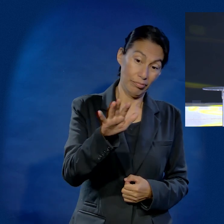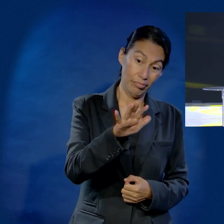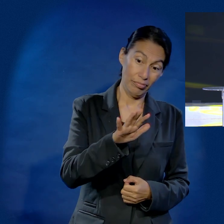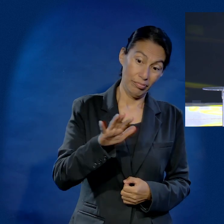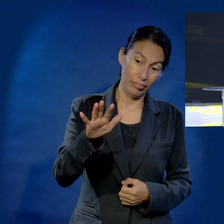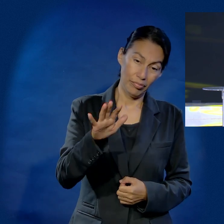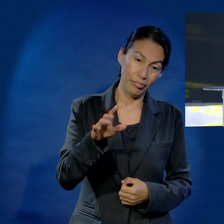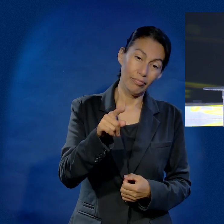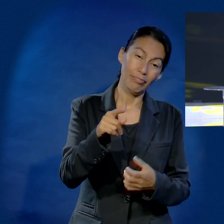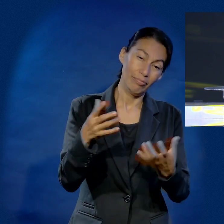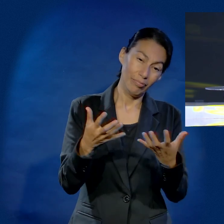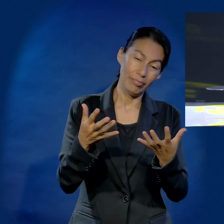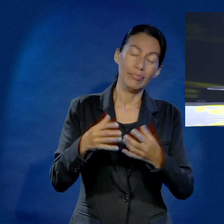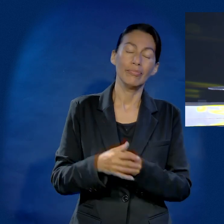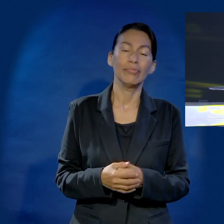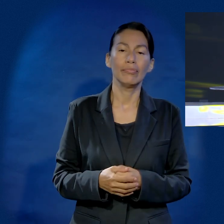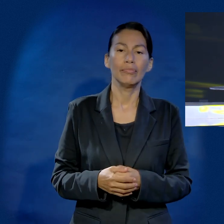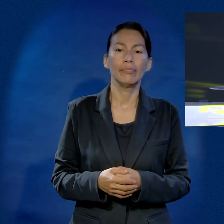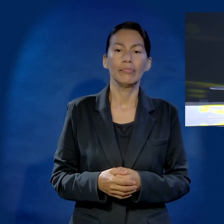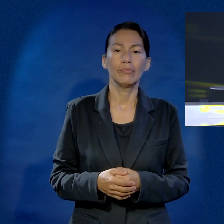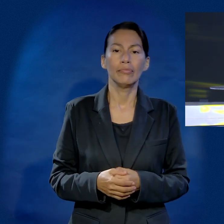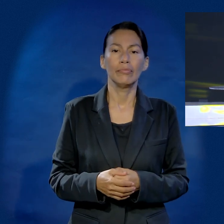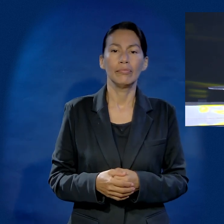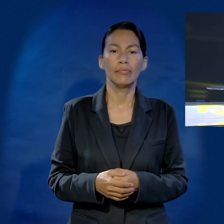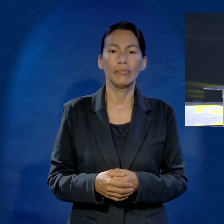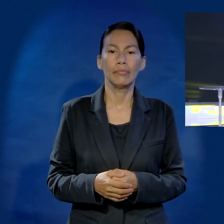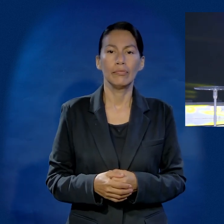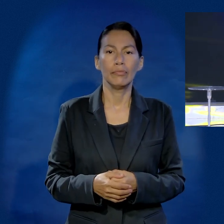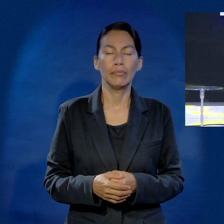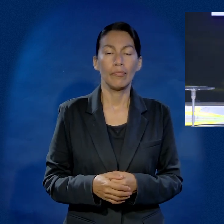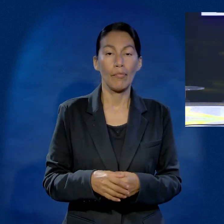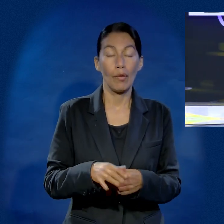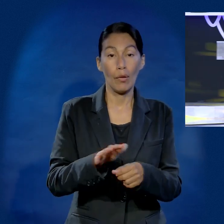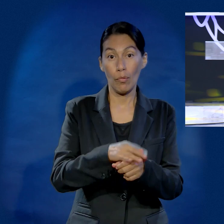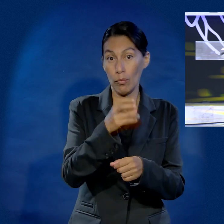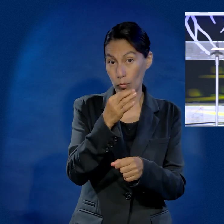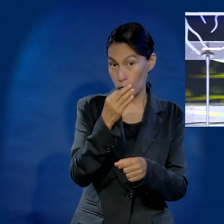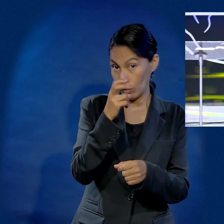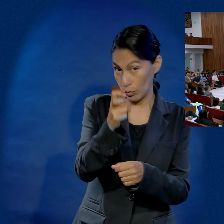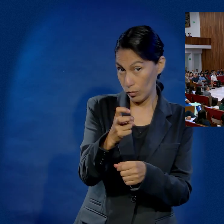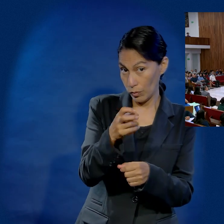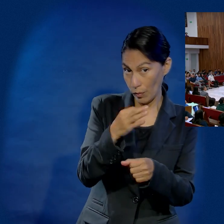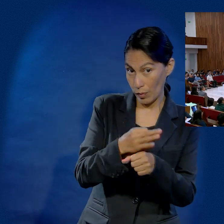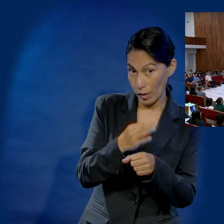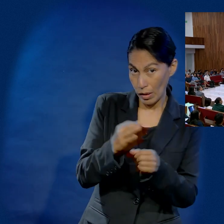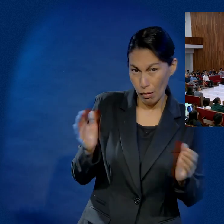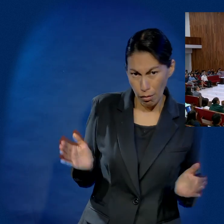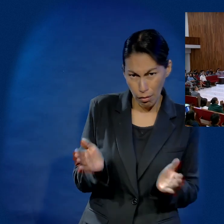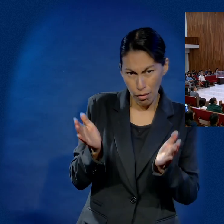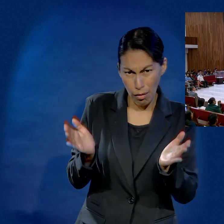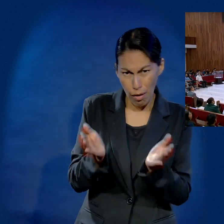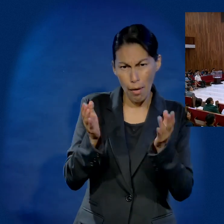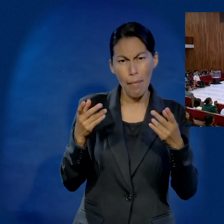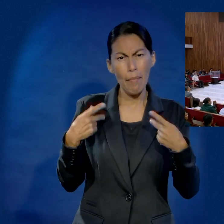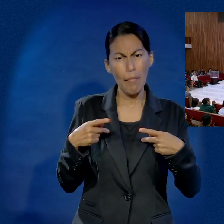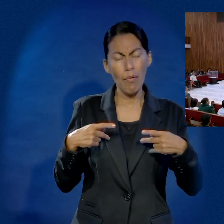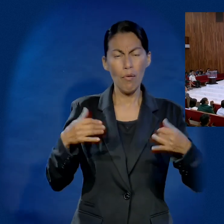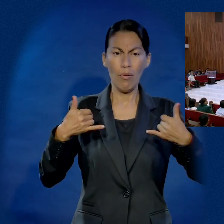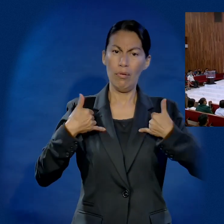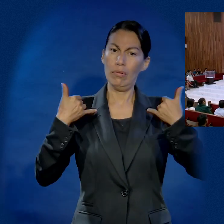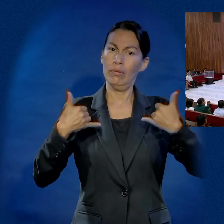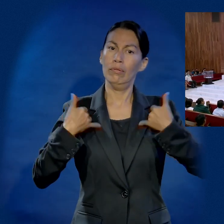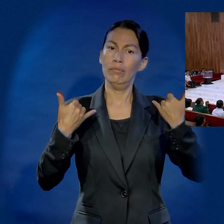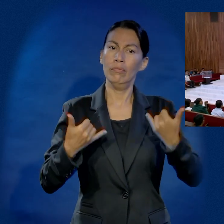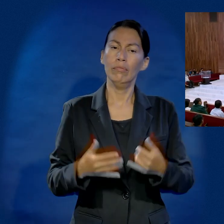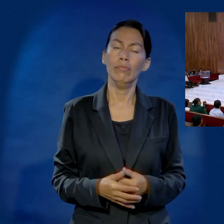Ese es el marco donde tú te mueves. Por eso yo deseo en estos breves minutos estimular y motivar a aquellos